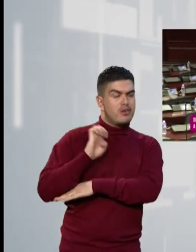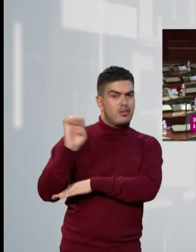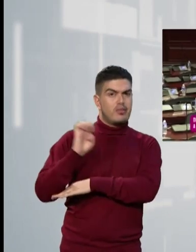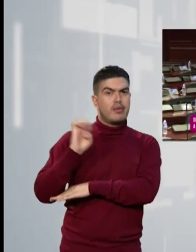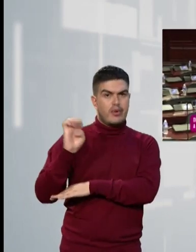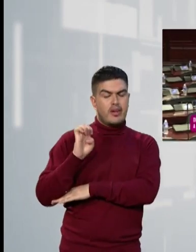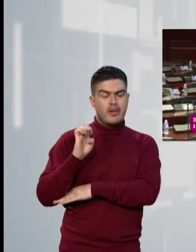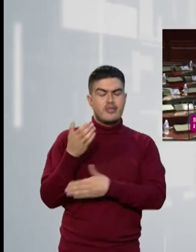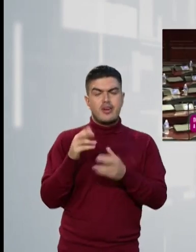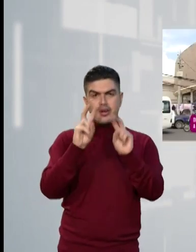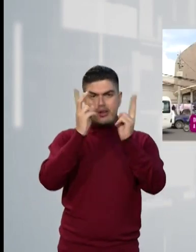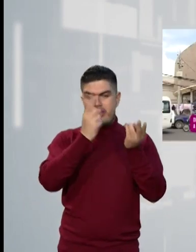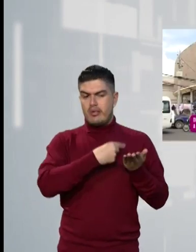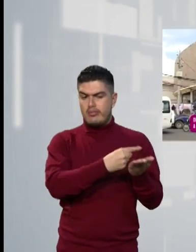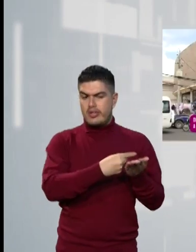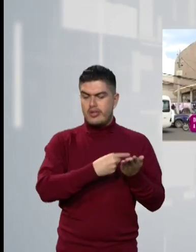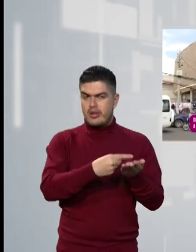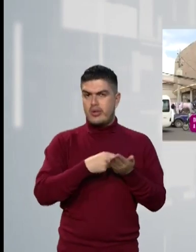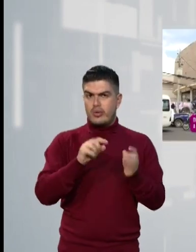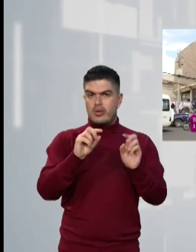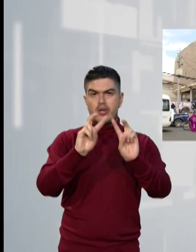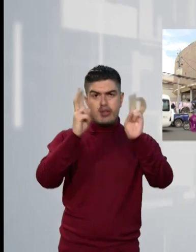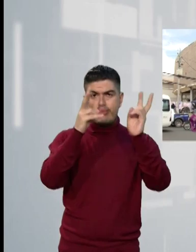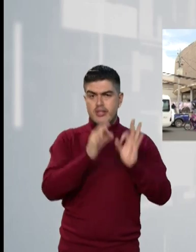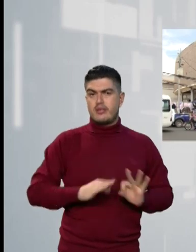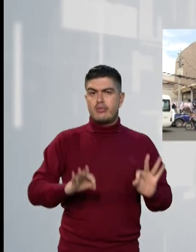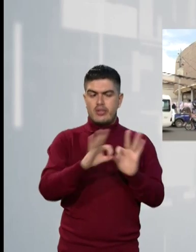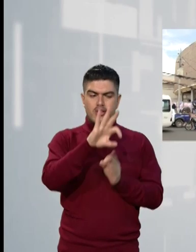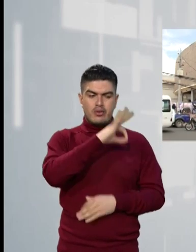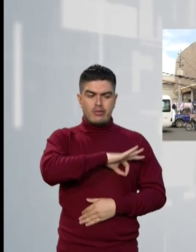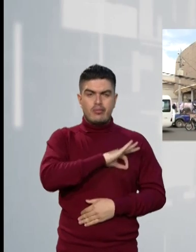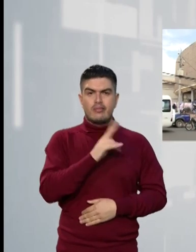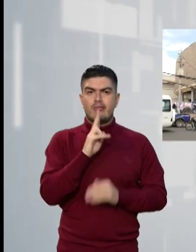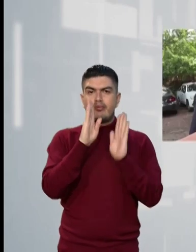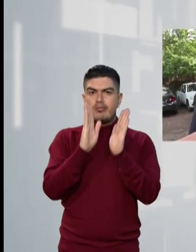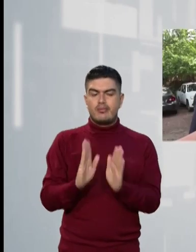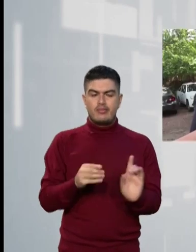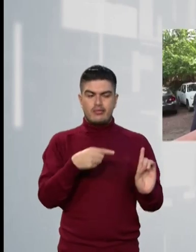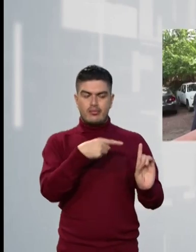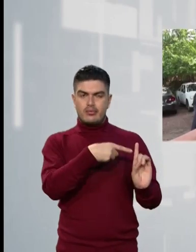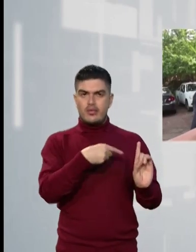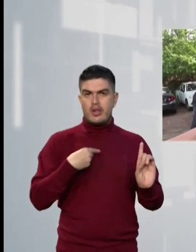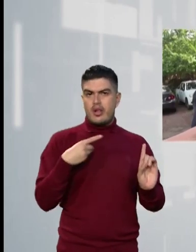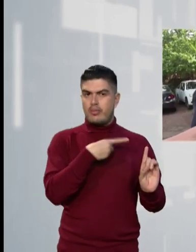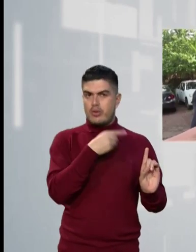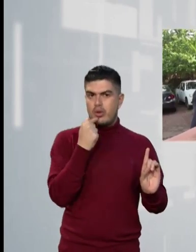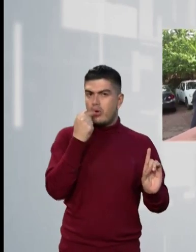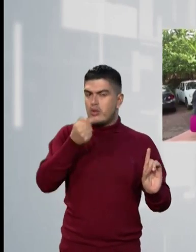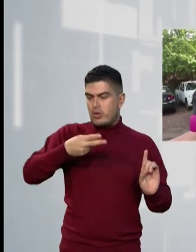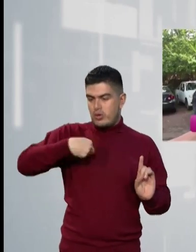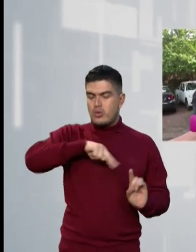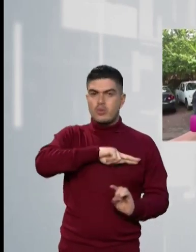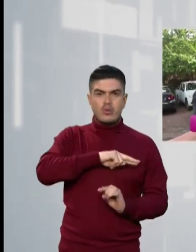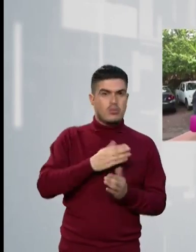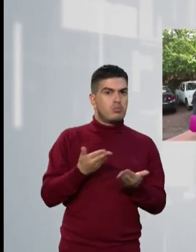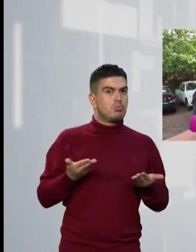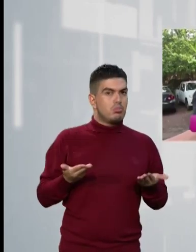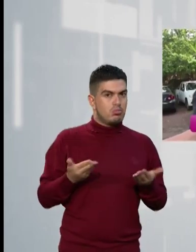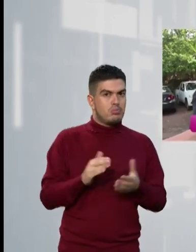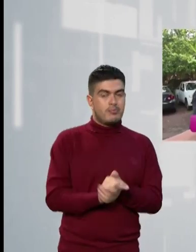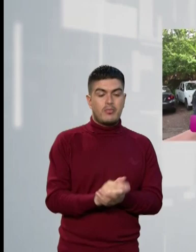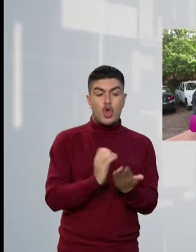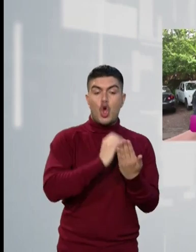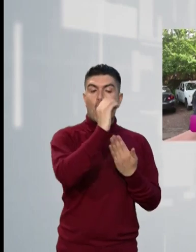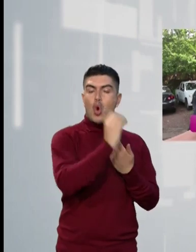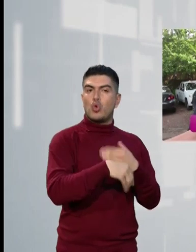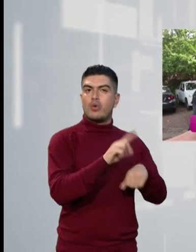legislar en temas de importancia para la población así lo menciona el diputado liberal rumi hueso presentamos una manifestación a donde se les daba todo el mes de